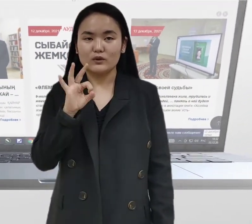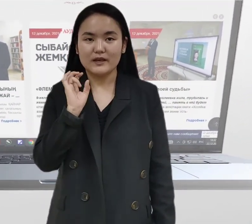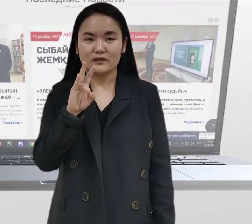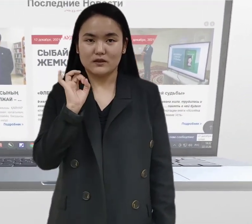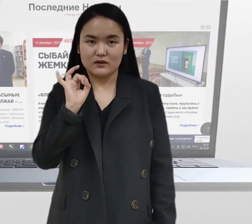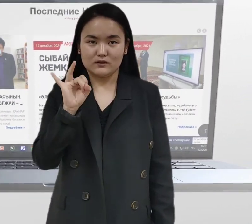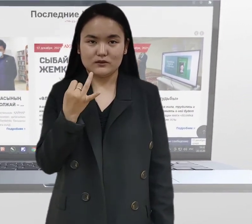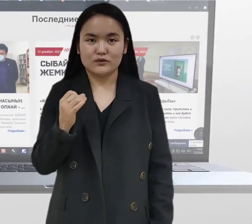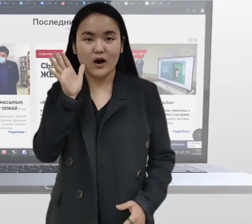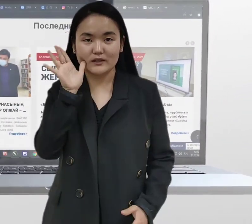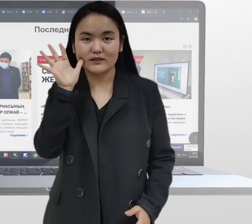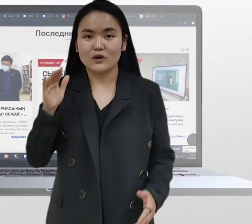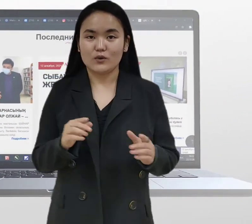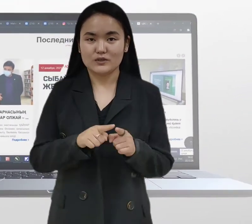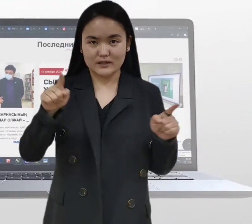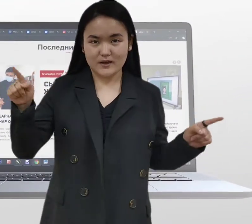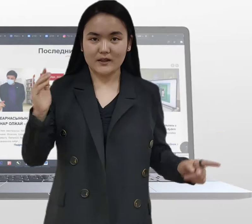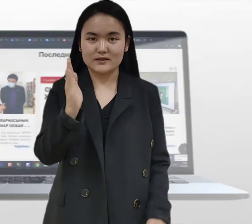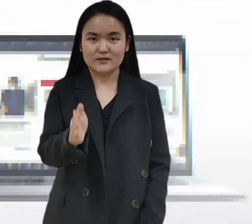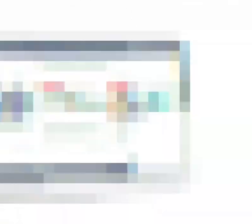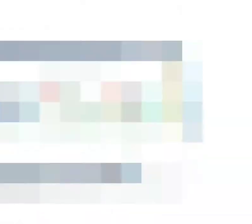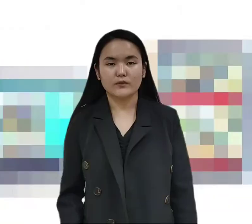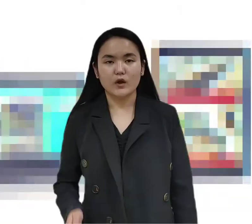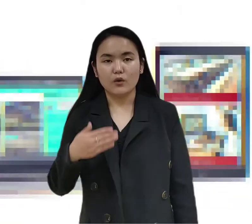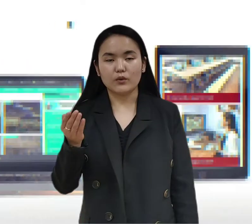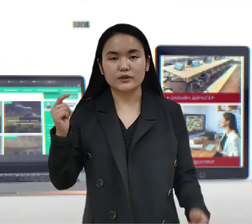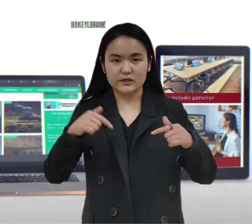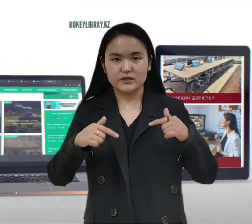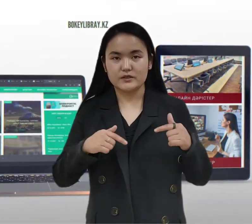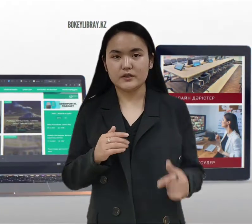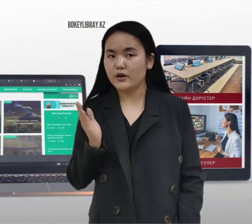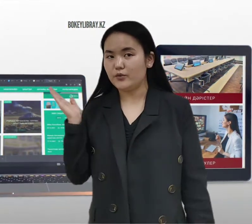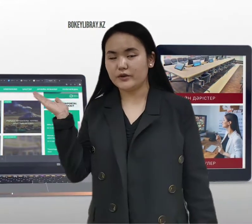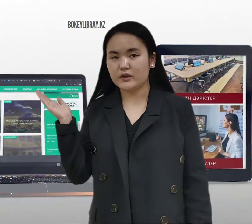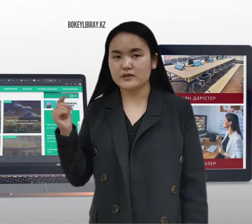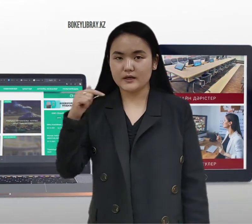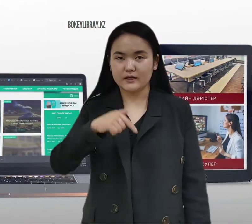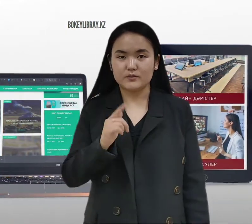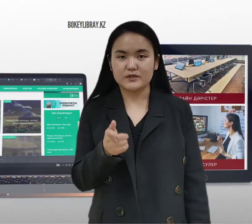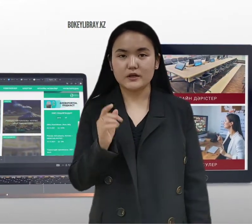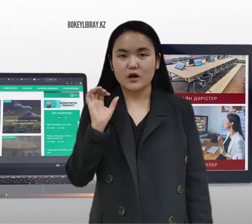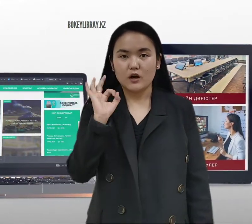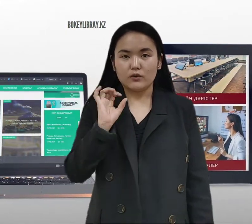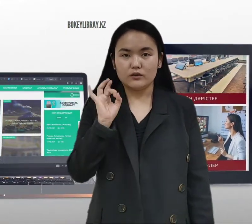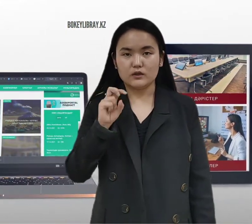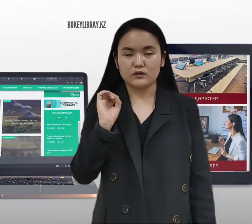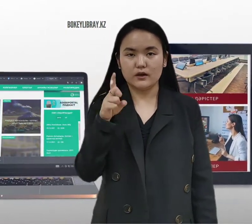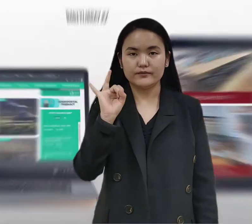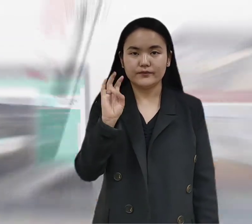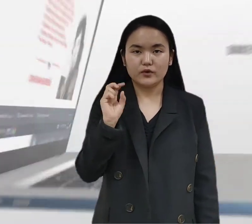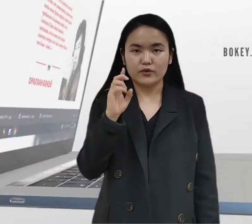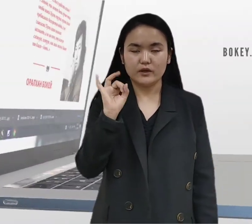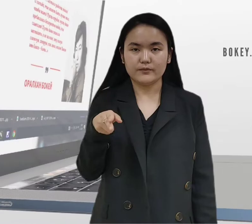түрде уақытын да ұзарта аласыз. Оның ішінде bokey.kz-ге кіріп, тек оралған бөкейге